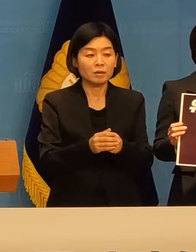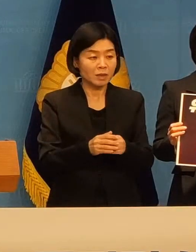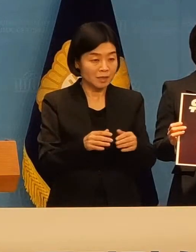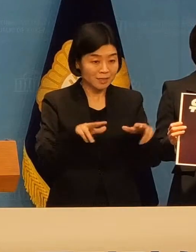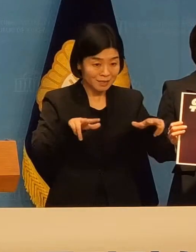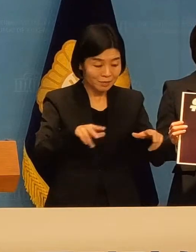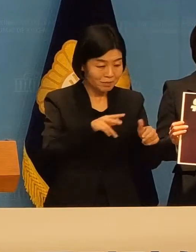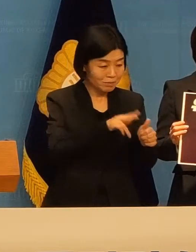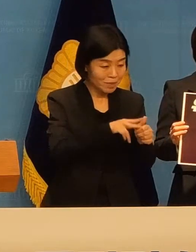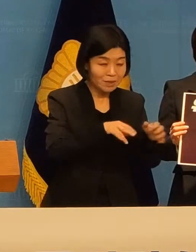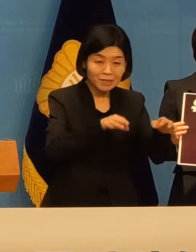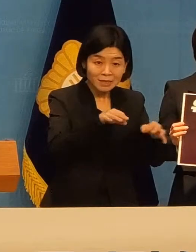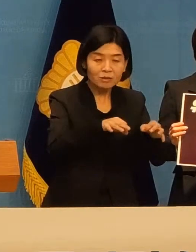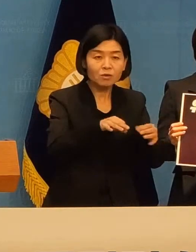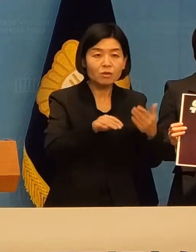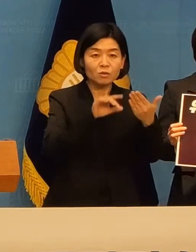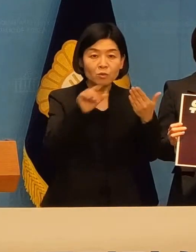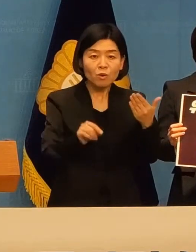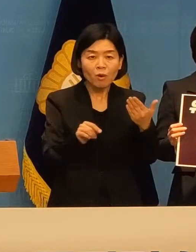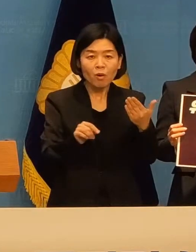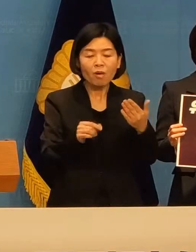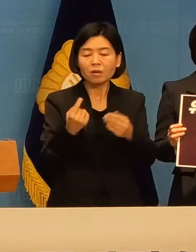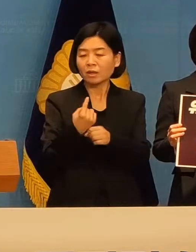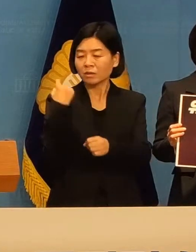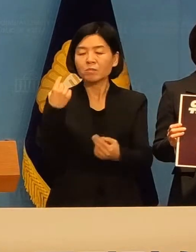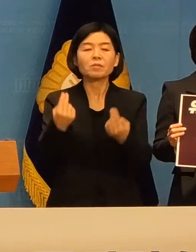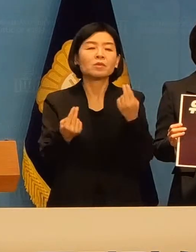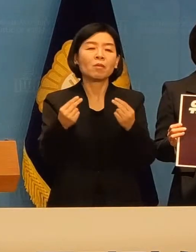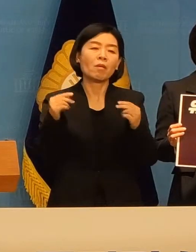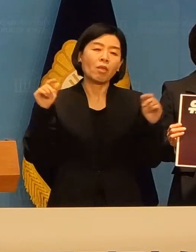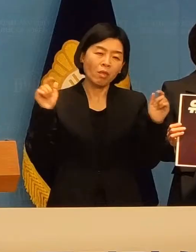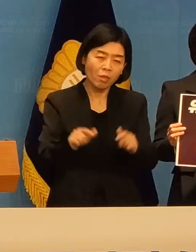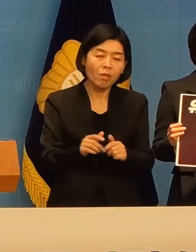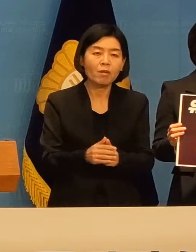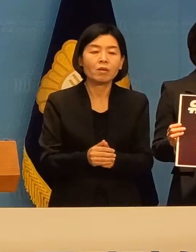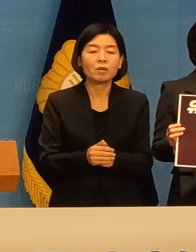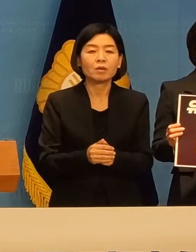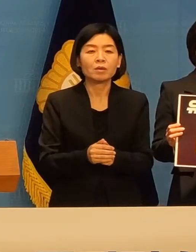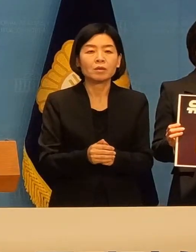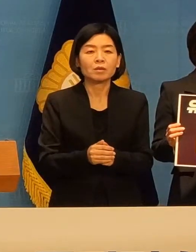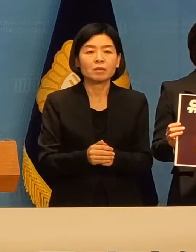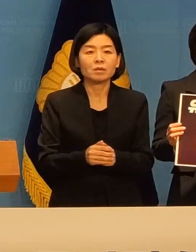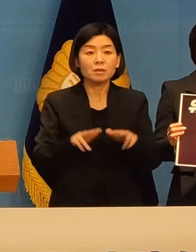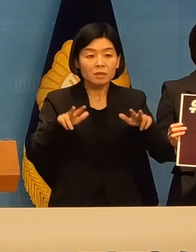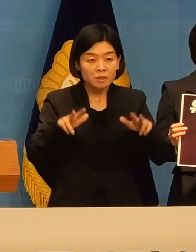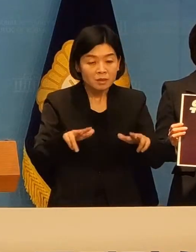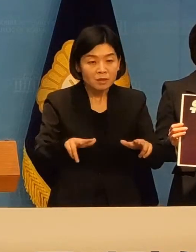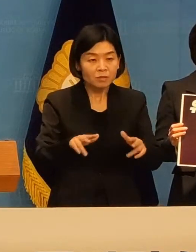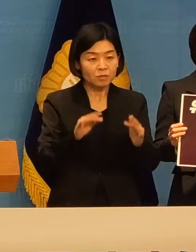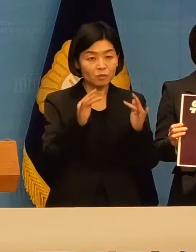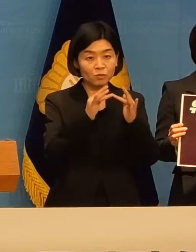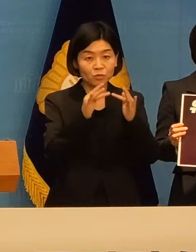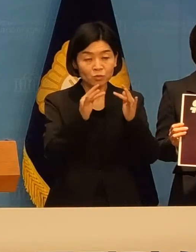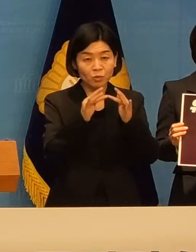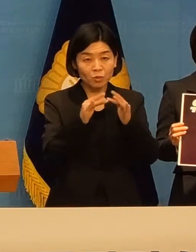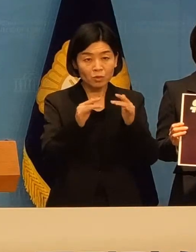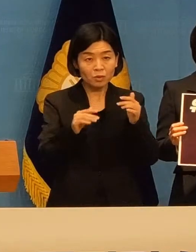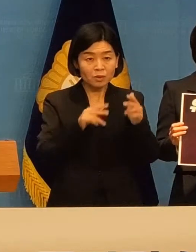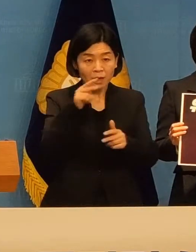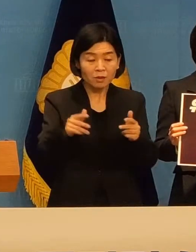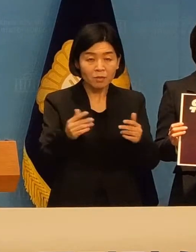대비 감소하였습니다. 이러한 유통산업의 전환과 쿠팡발 속도 경쟁은 오프라인